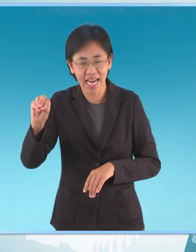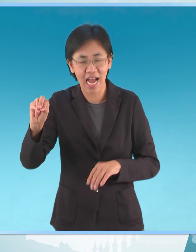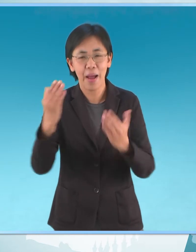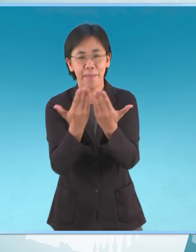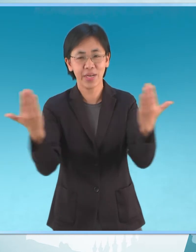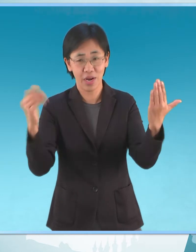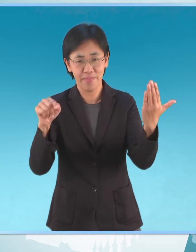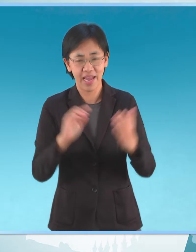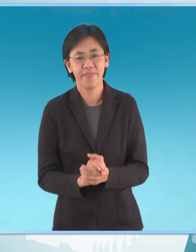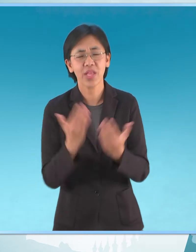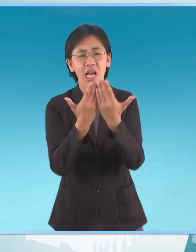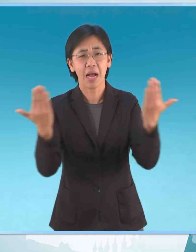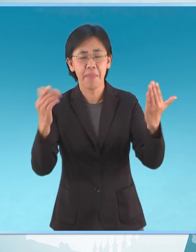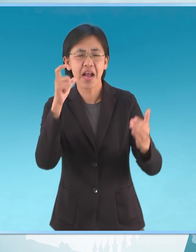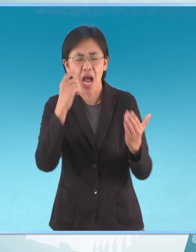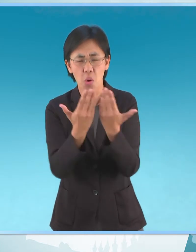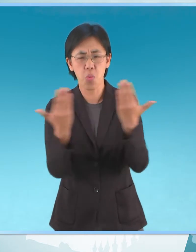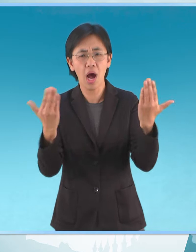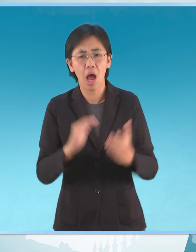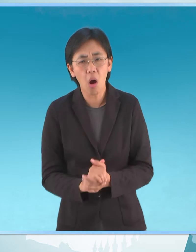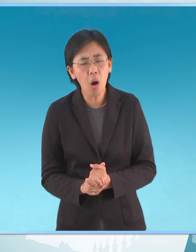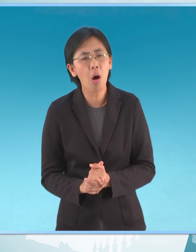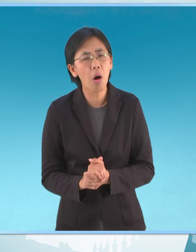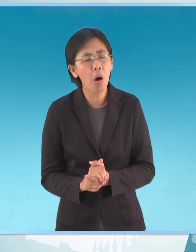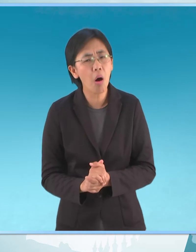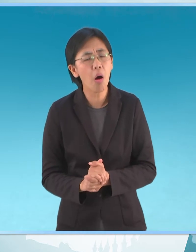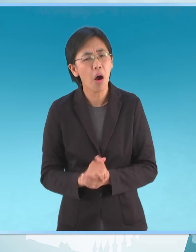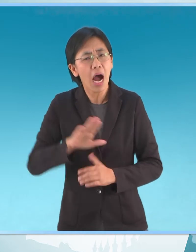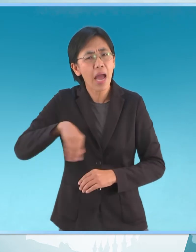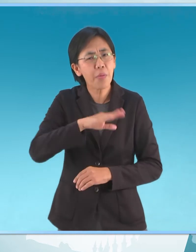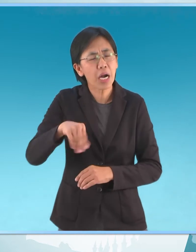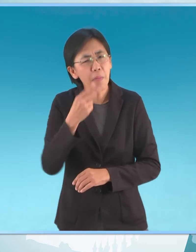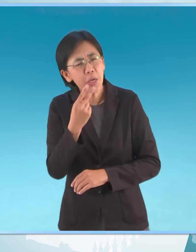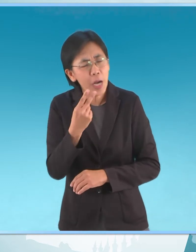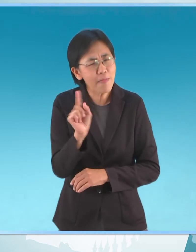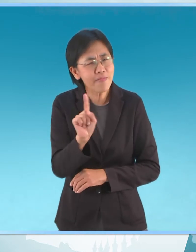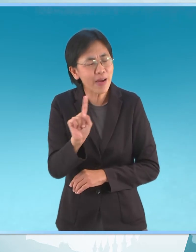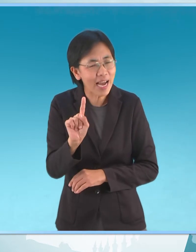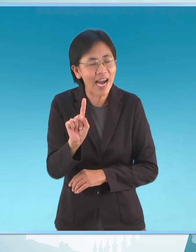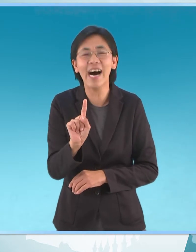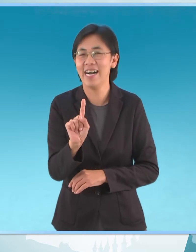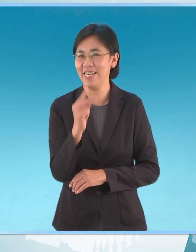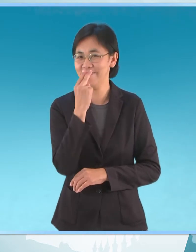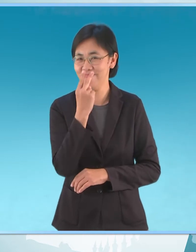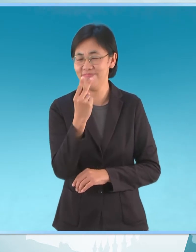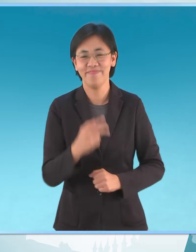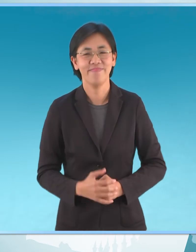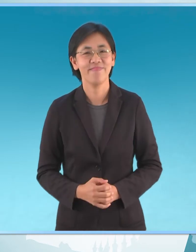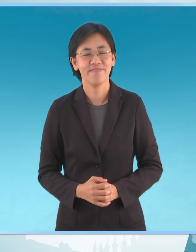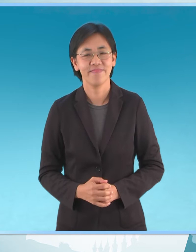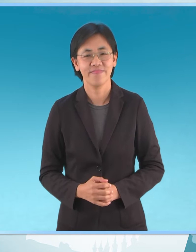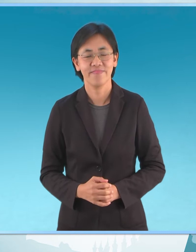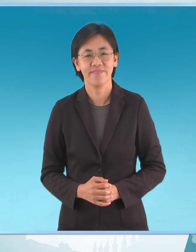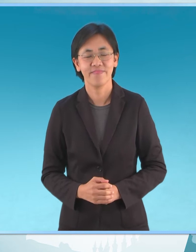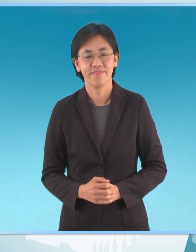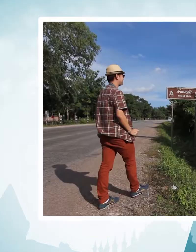200เมตรก็จะถึงตัวกำแพงครับว่ากันว่ากำแพงยักษ์แห่งนี้มีปริศนาบางอย่างรอเราอยู่ด้วยส่วนจะเป็นปริศนาอะไรเดี๋ยวตามผมมาดู